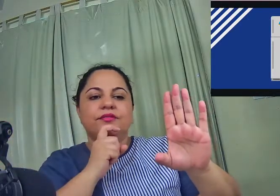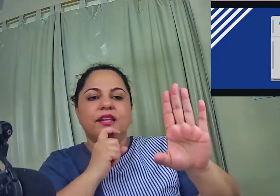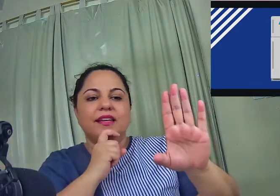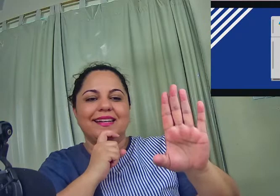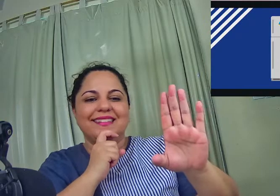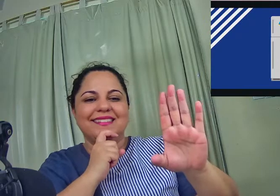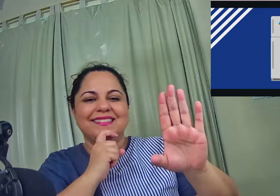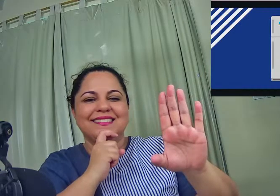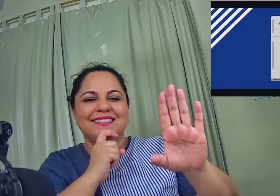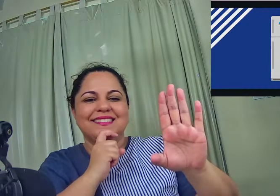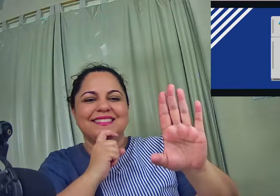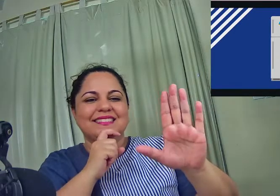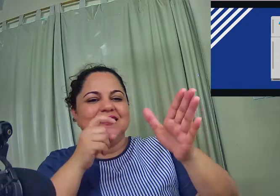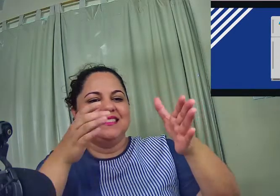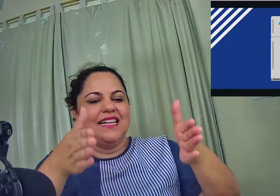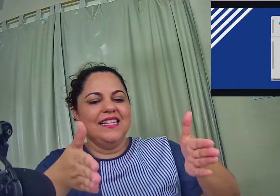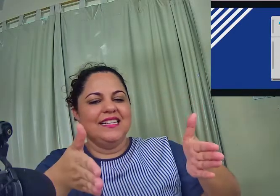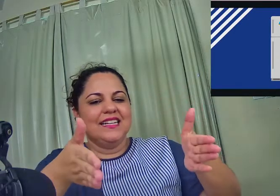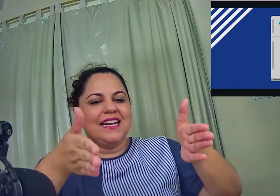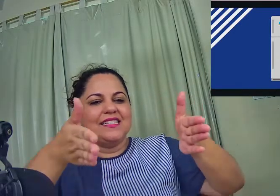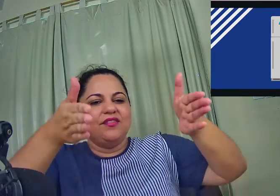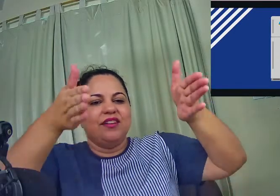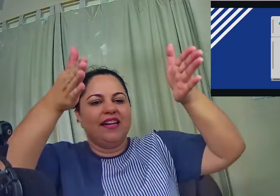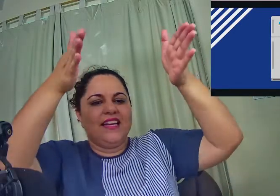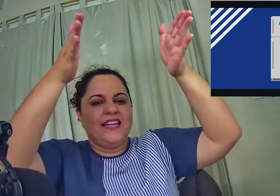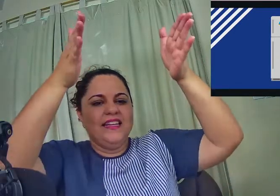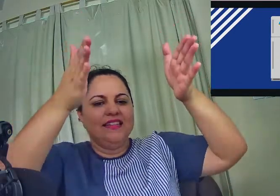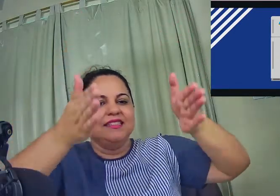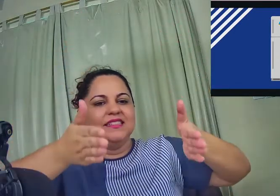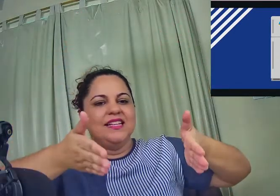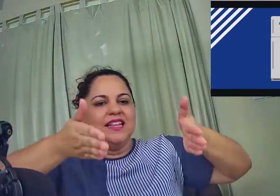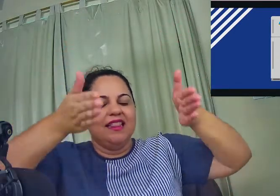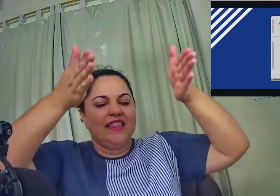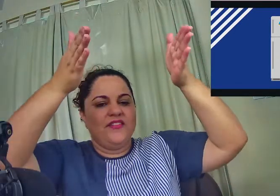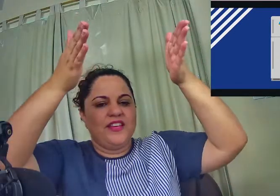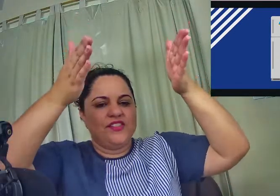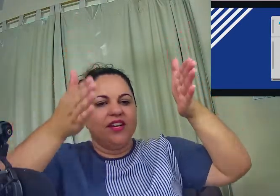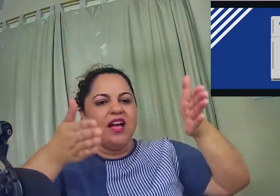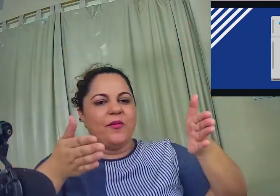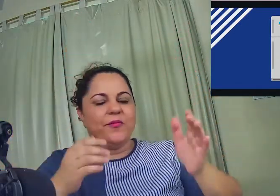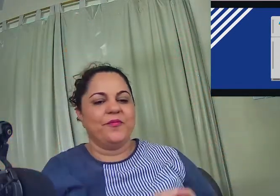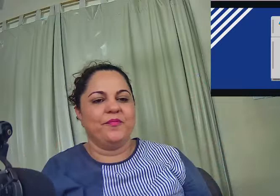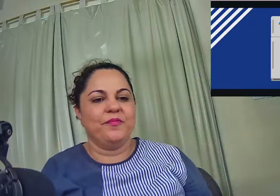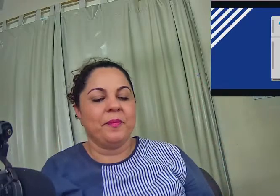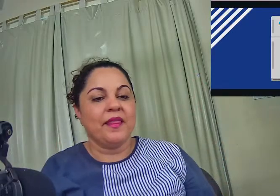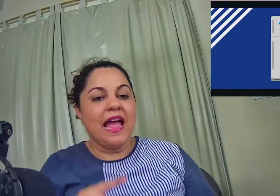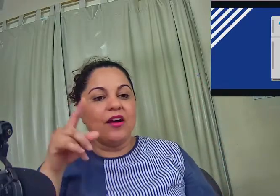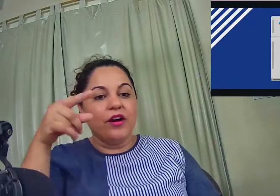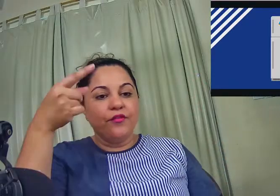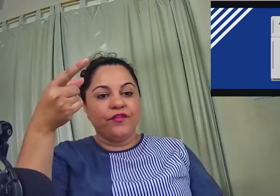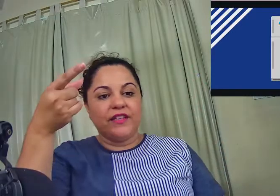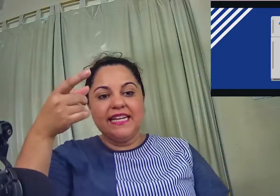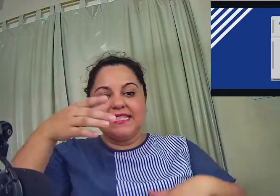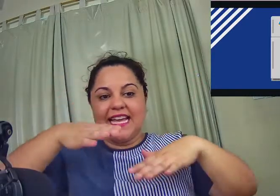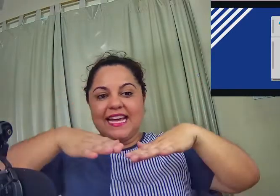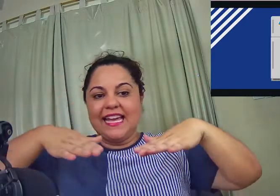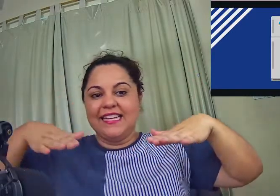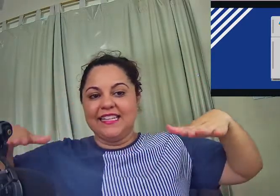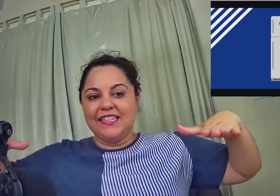fria. Tá? Classifica ela na vertical. Agora o freezer é aquele grande,